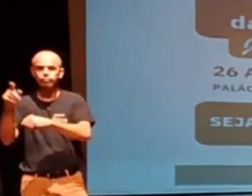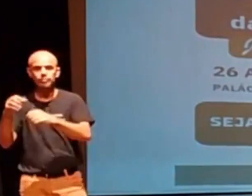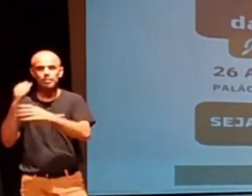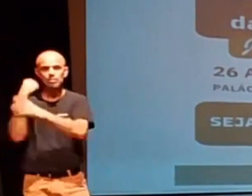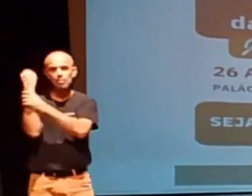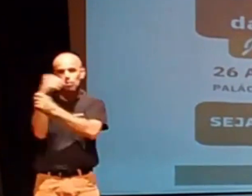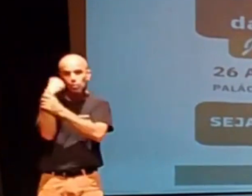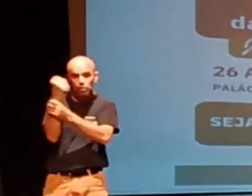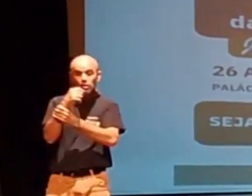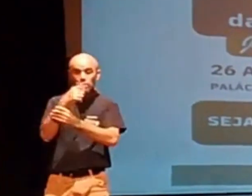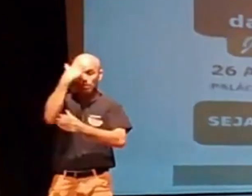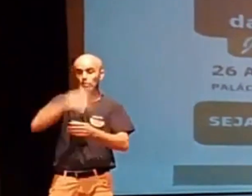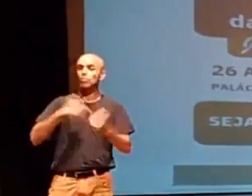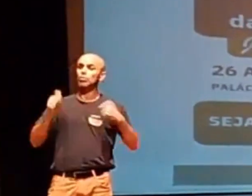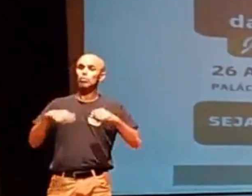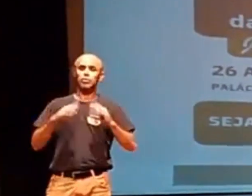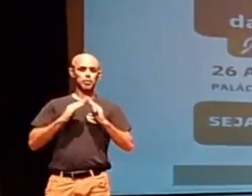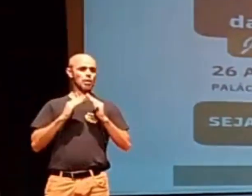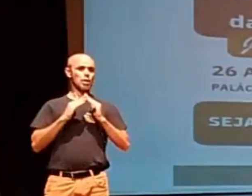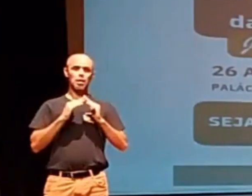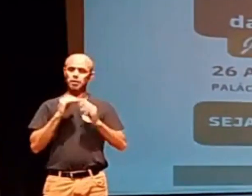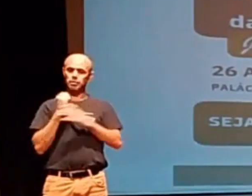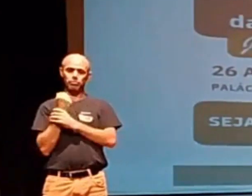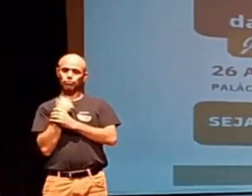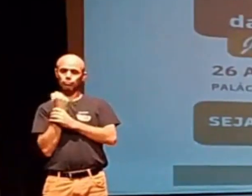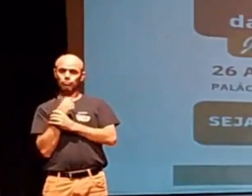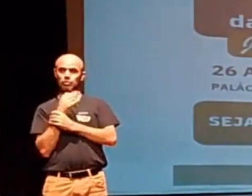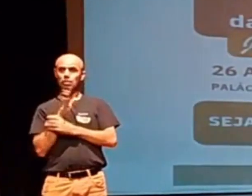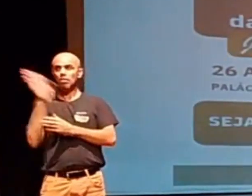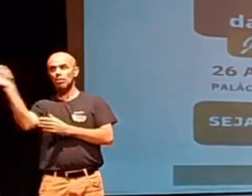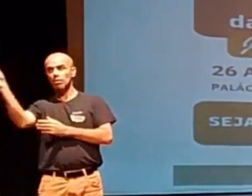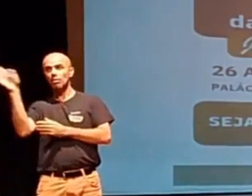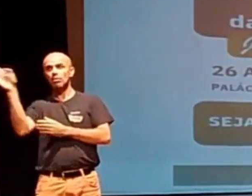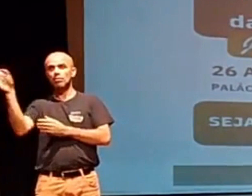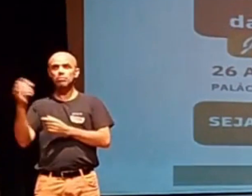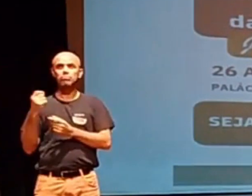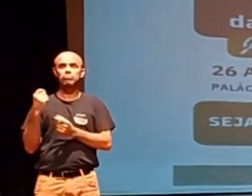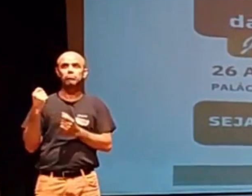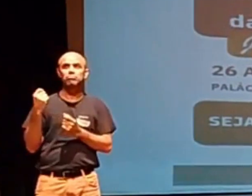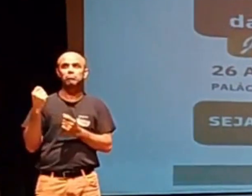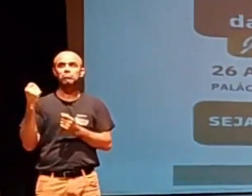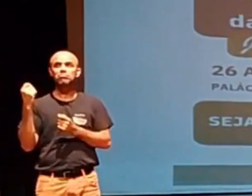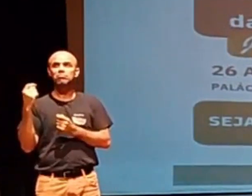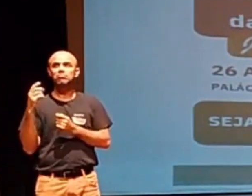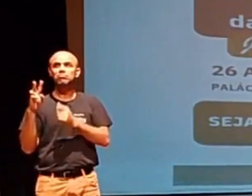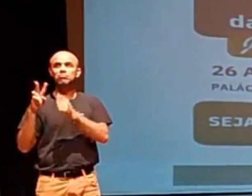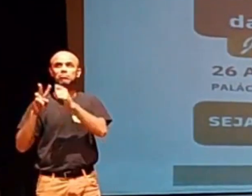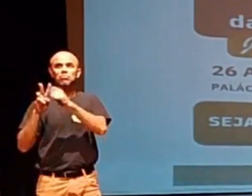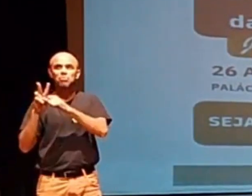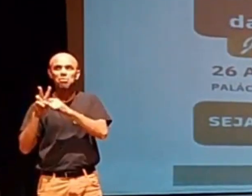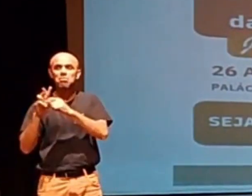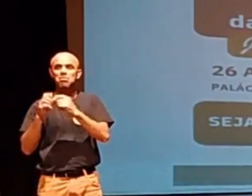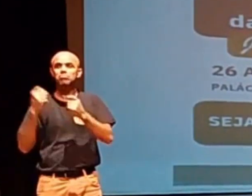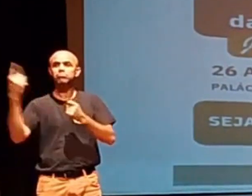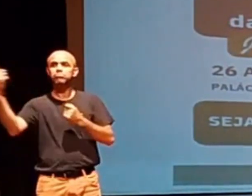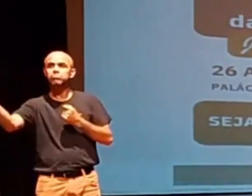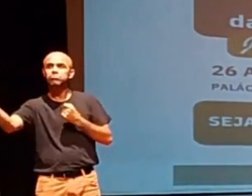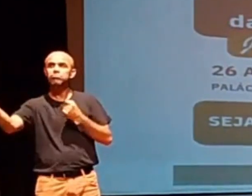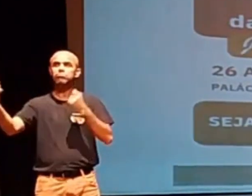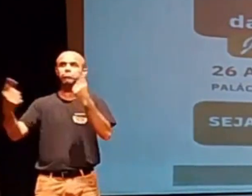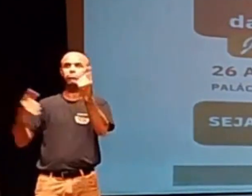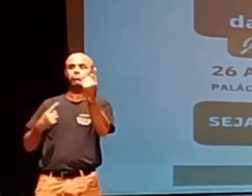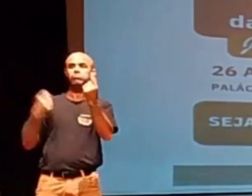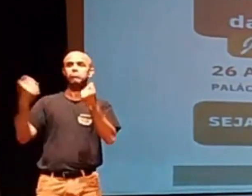em casa, né, e ir no fisioterapeuta a cada, né, 2 meses, um mês vai